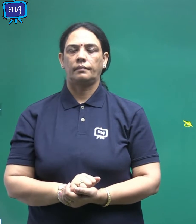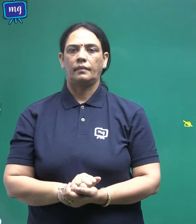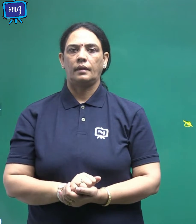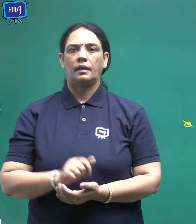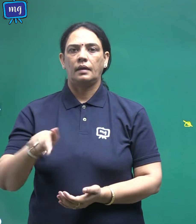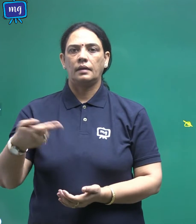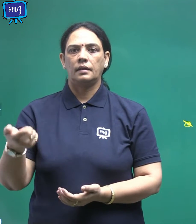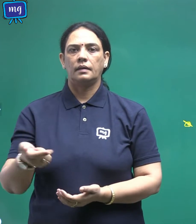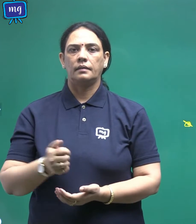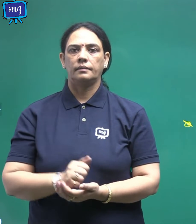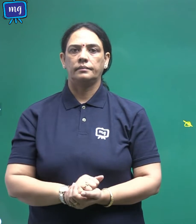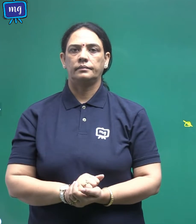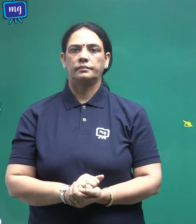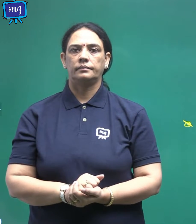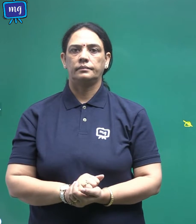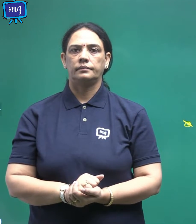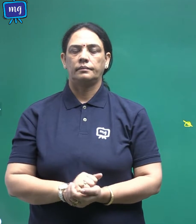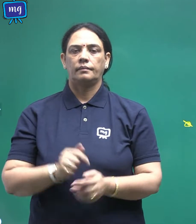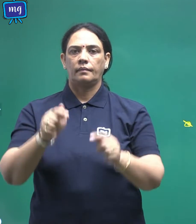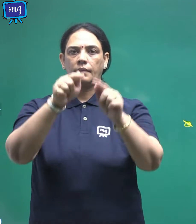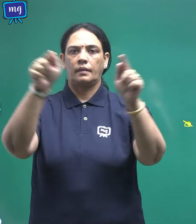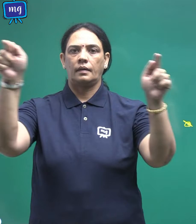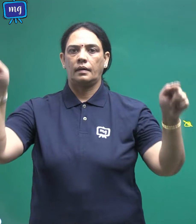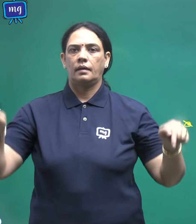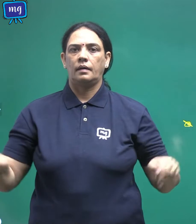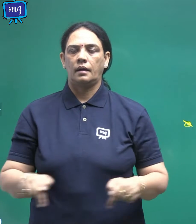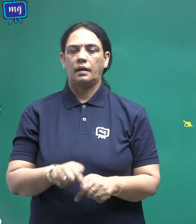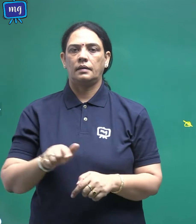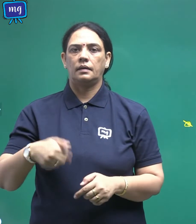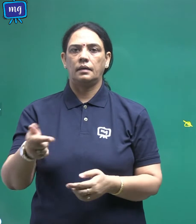यदि आयत की